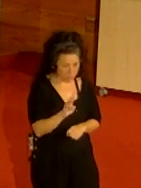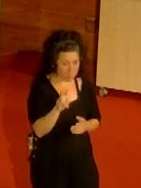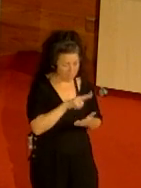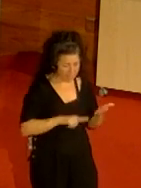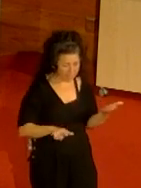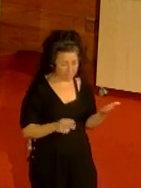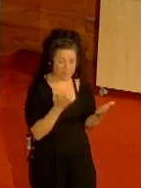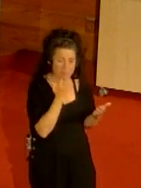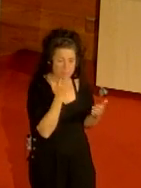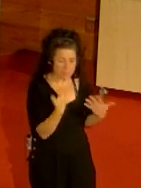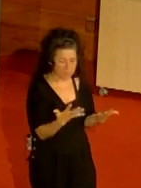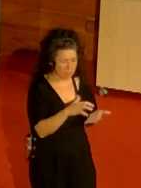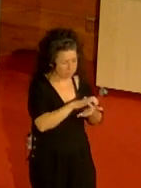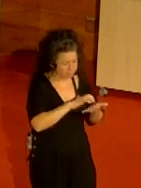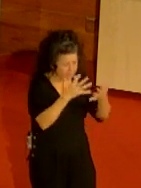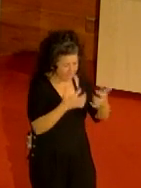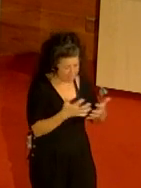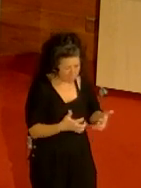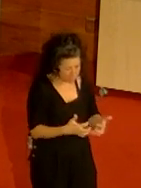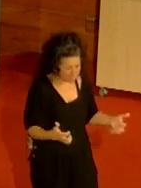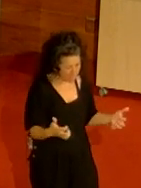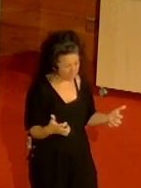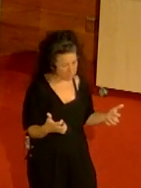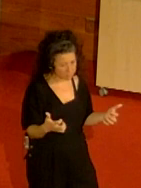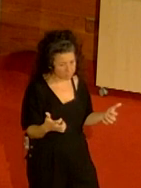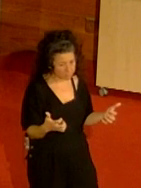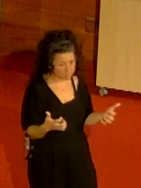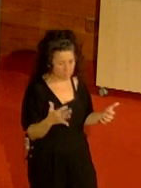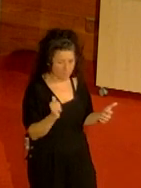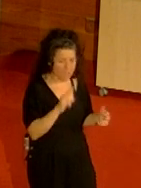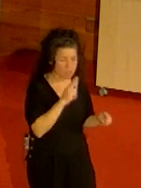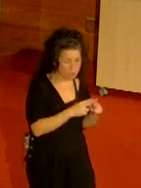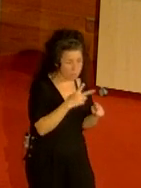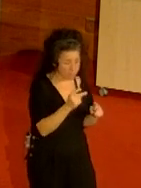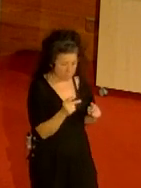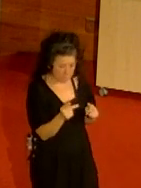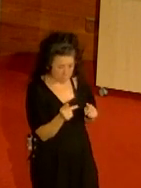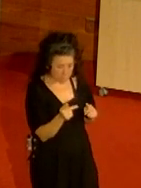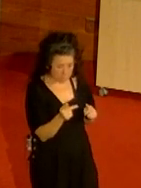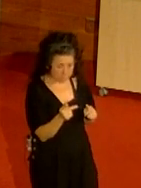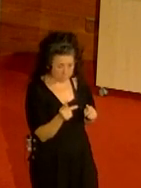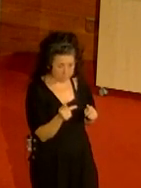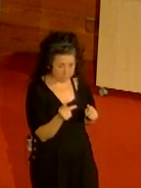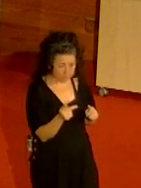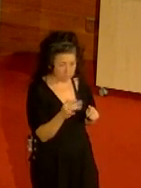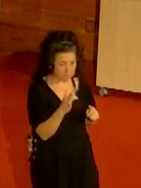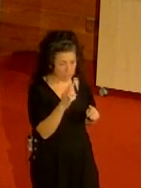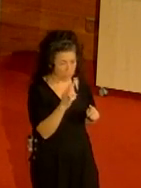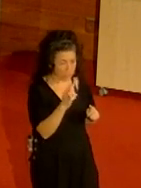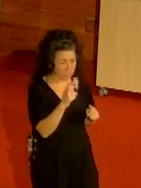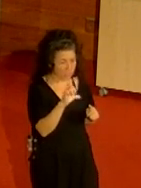por ejemplo, reportajes en las que había nombres y apellidos, por ejemplo, Florentino Pérez, en el